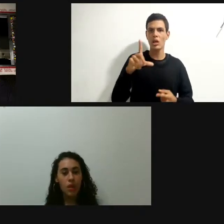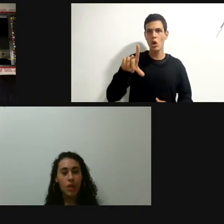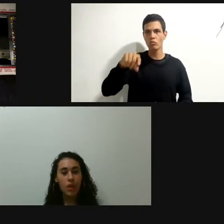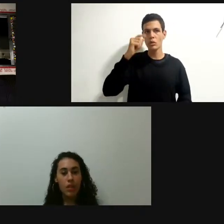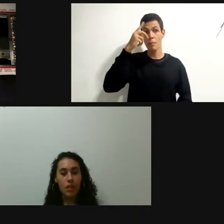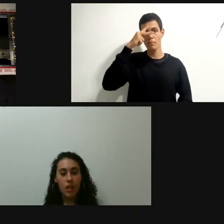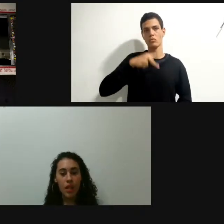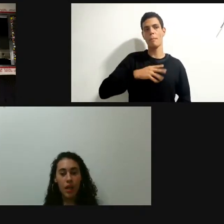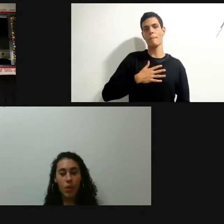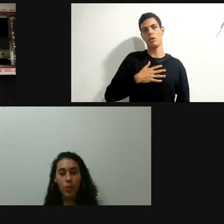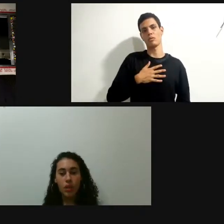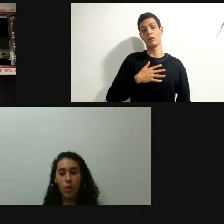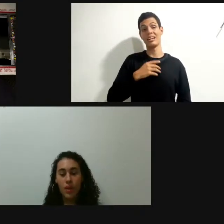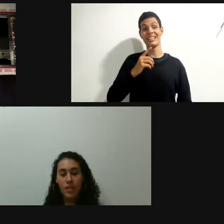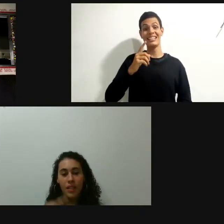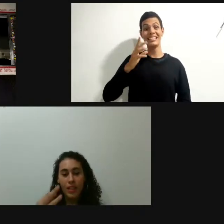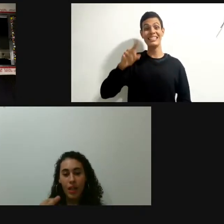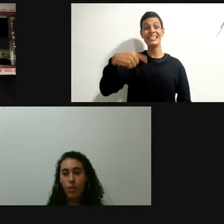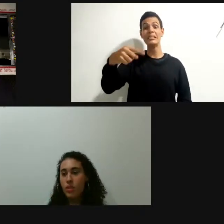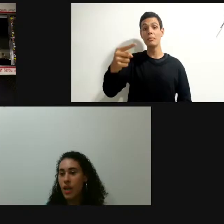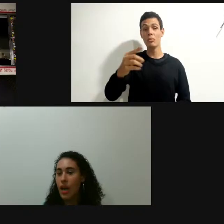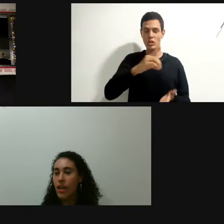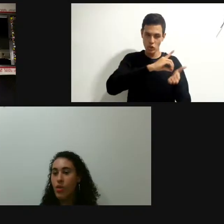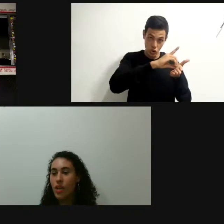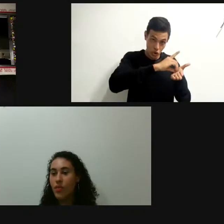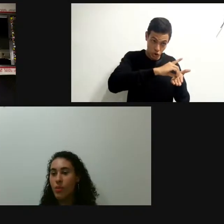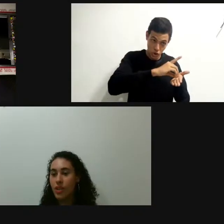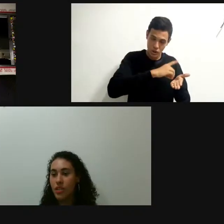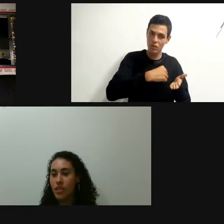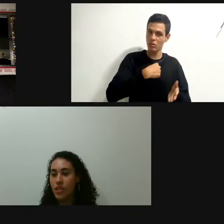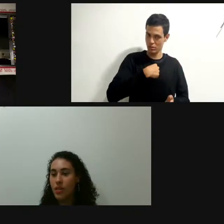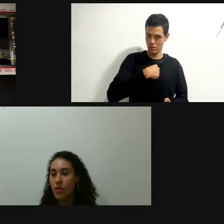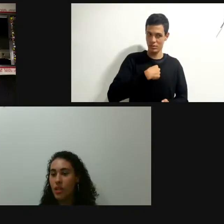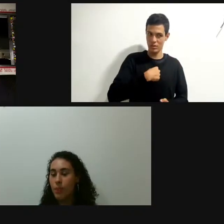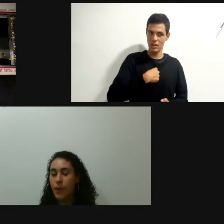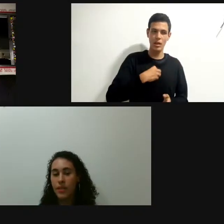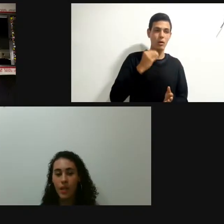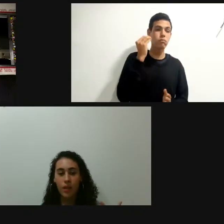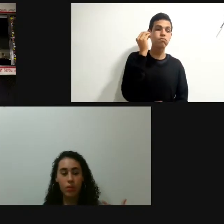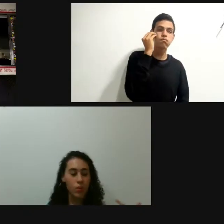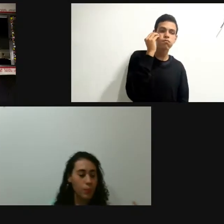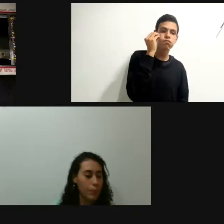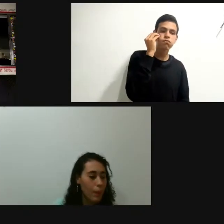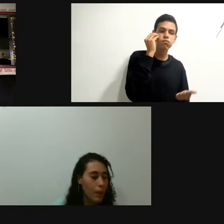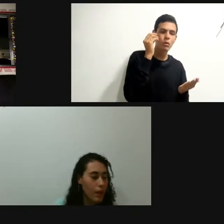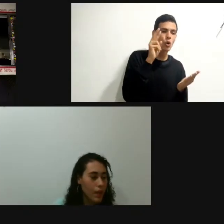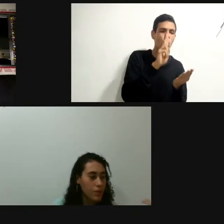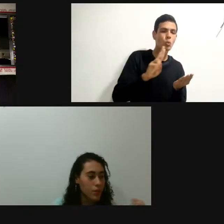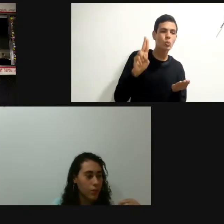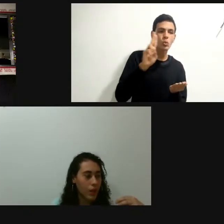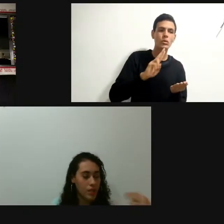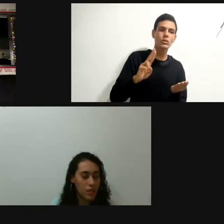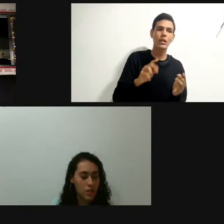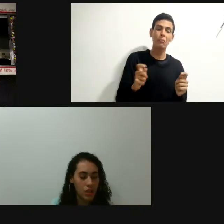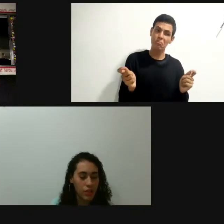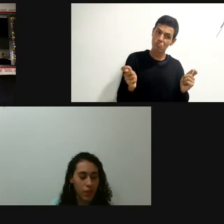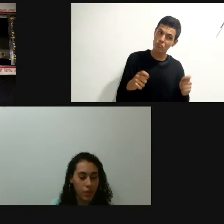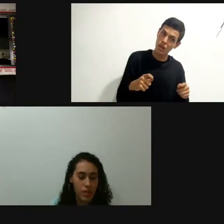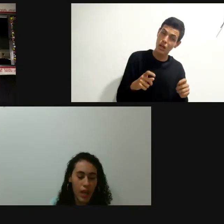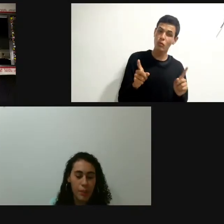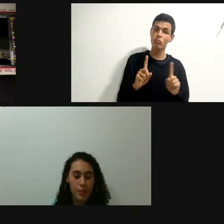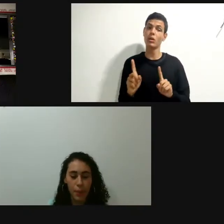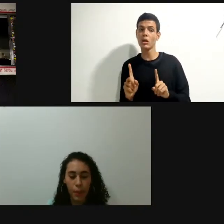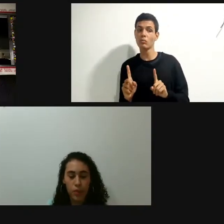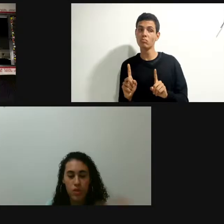digital, que eu comecei a tentar usar, e eu já vi muita gente dizendo que passar de um artista que